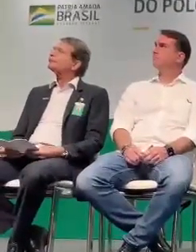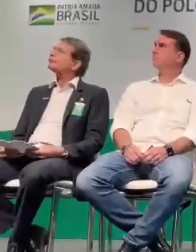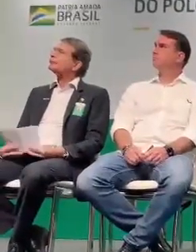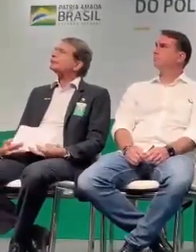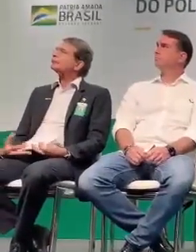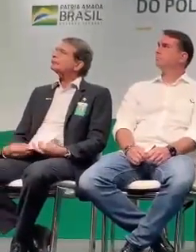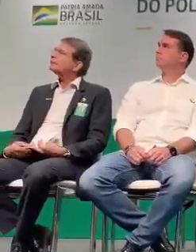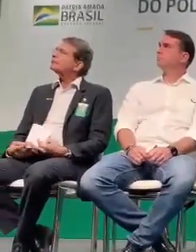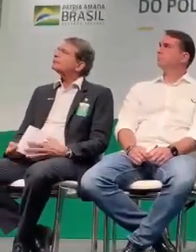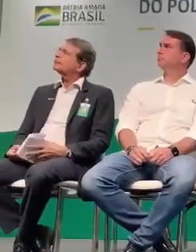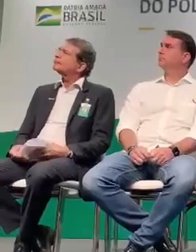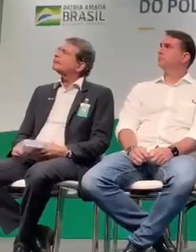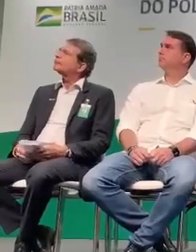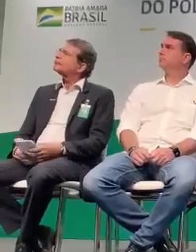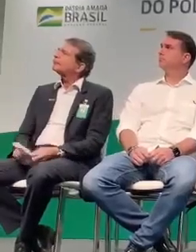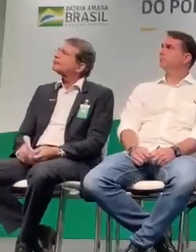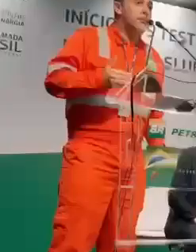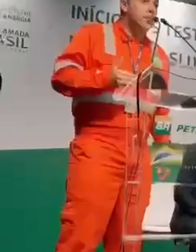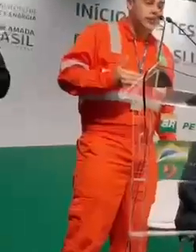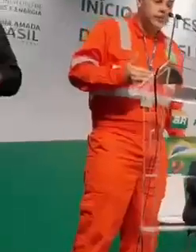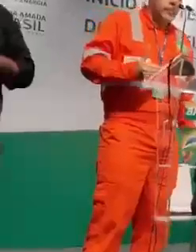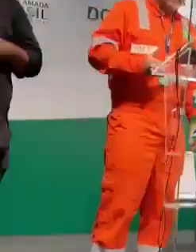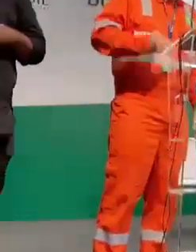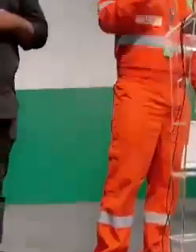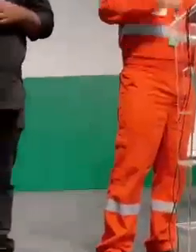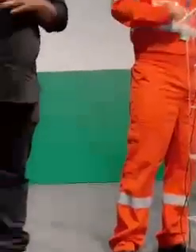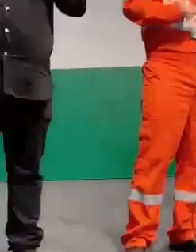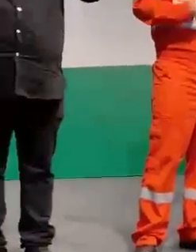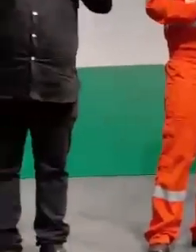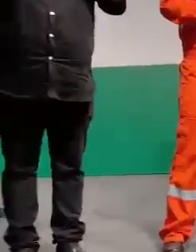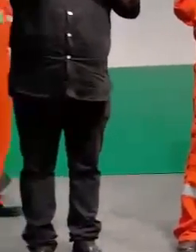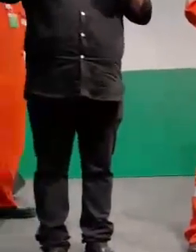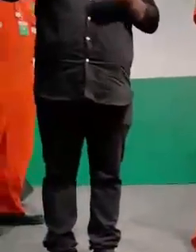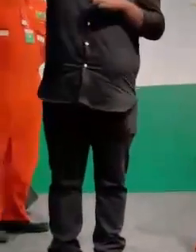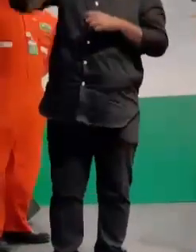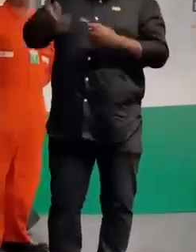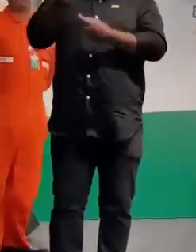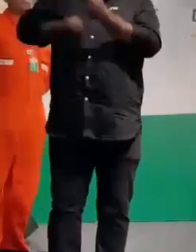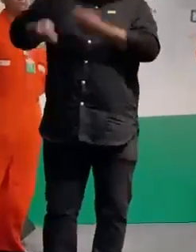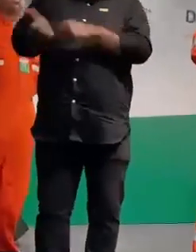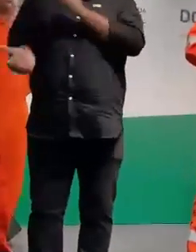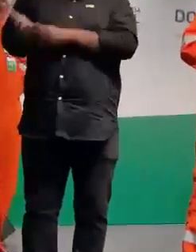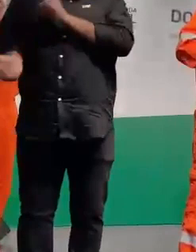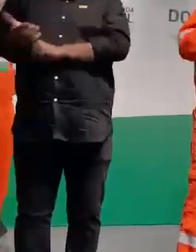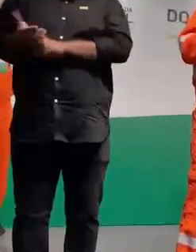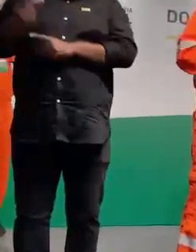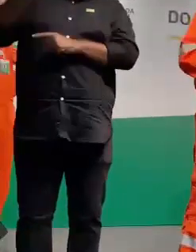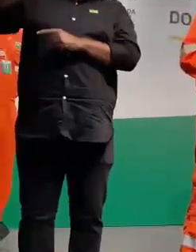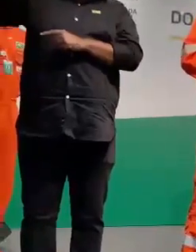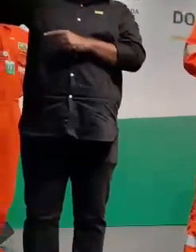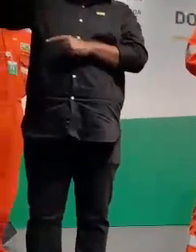Mas não se engane, eu não vou deixar de dar o meu testemunho da má gestão e da corrupção que